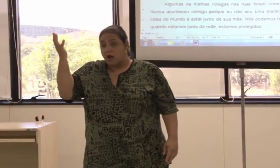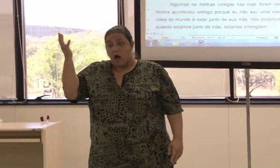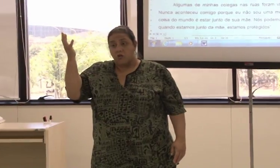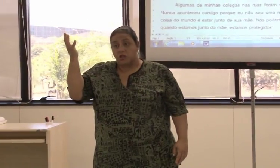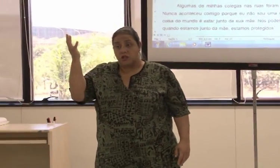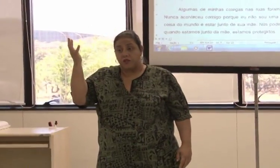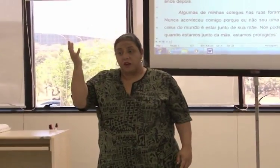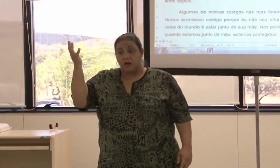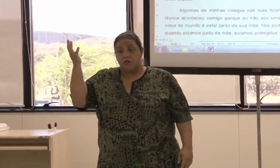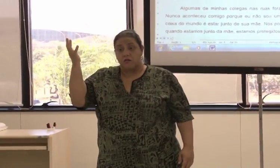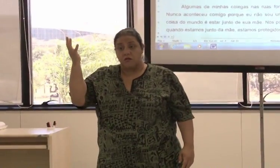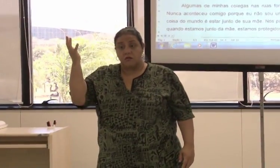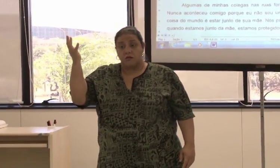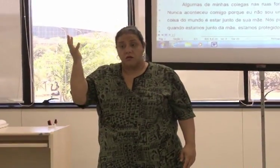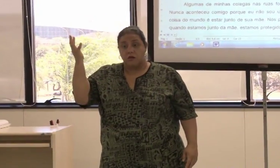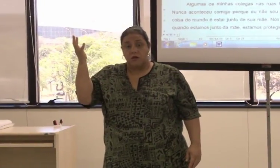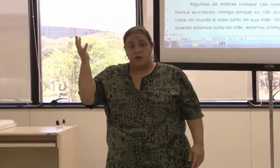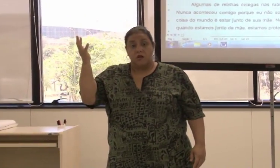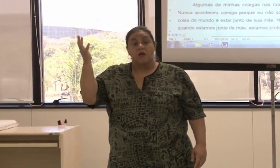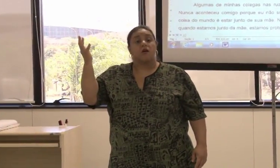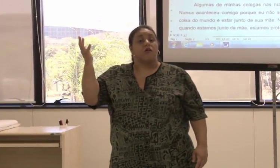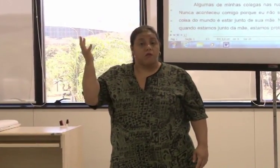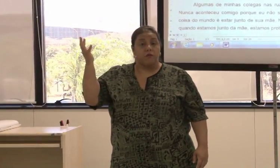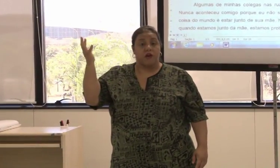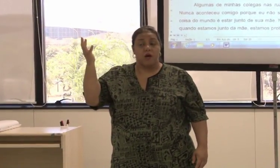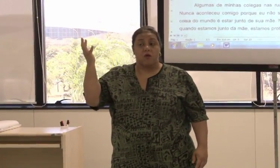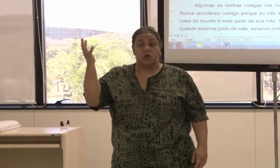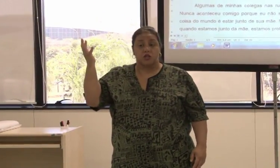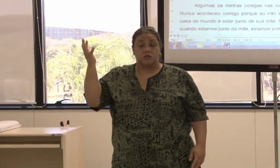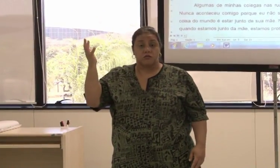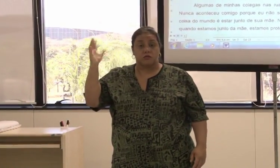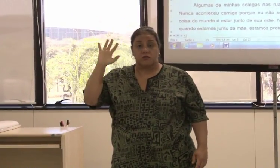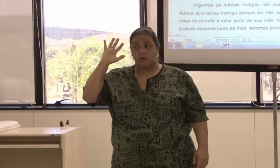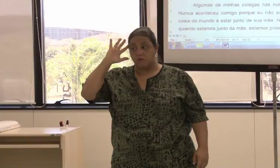Aonde que a gente fica? Vamos ficar onde?